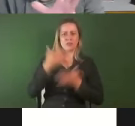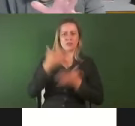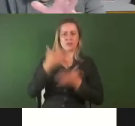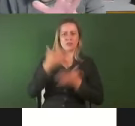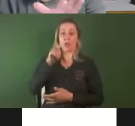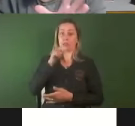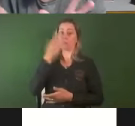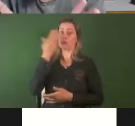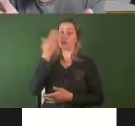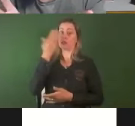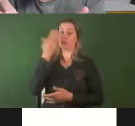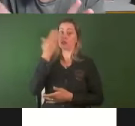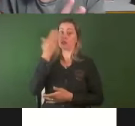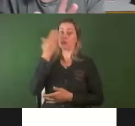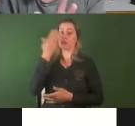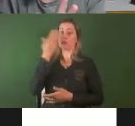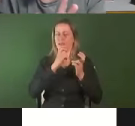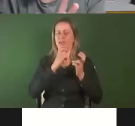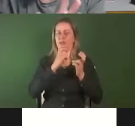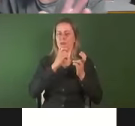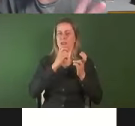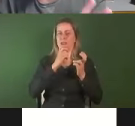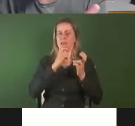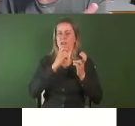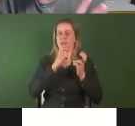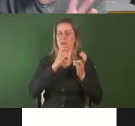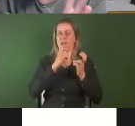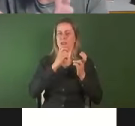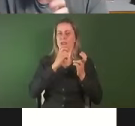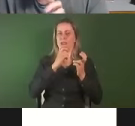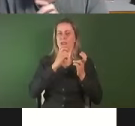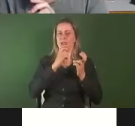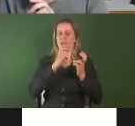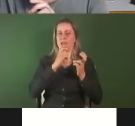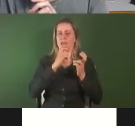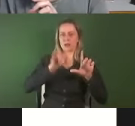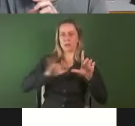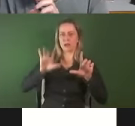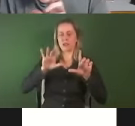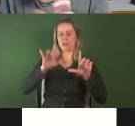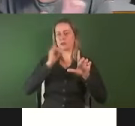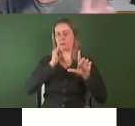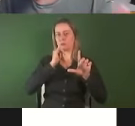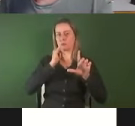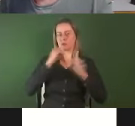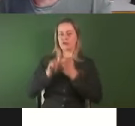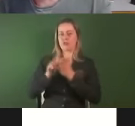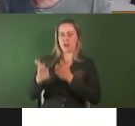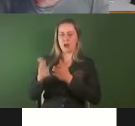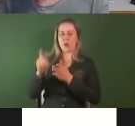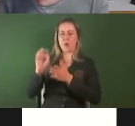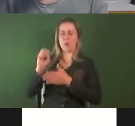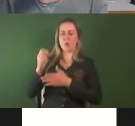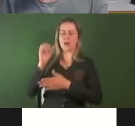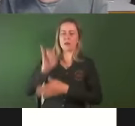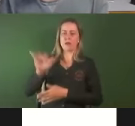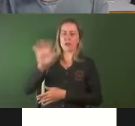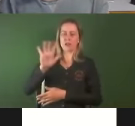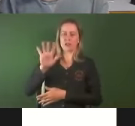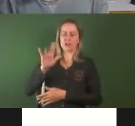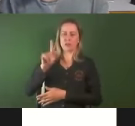gente ainda consegue perceber quando é uma imagem de televisão ou quando é uma imagem de um jornal ou quando é uma imagem de um